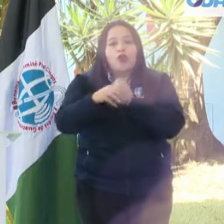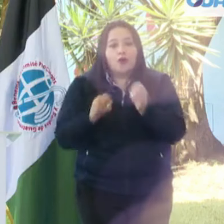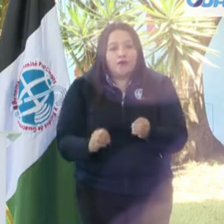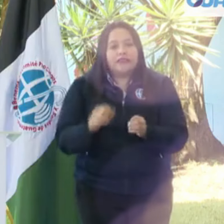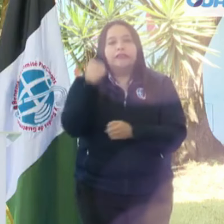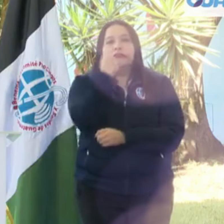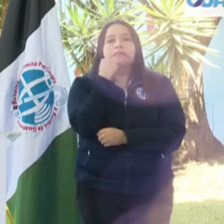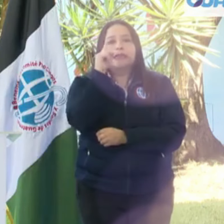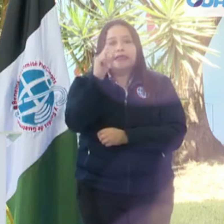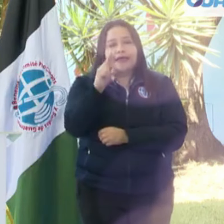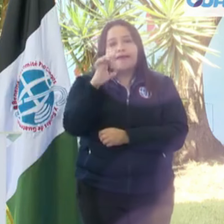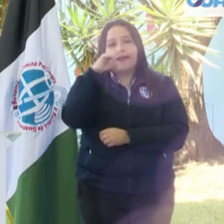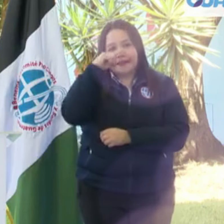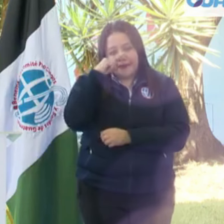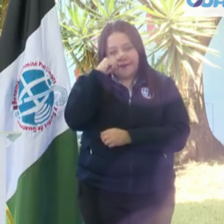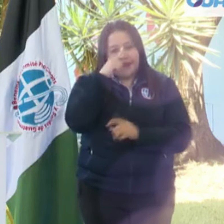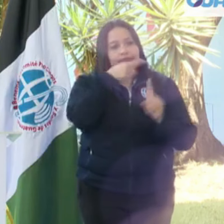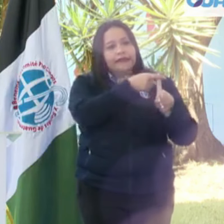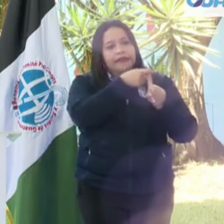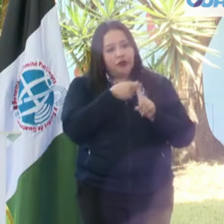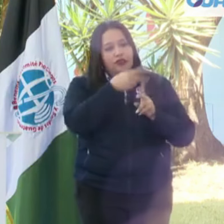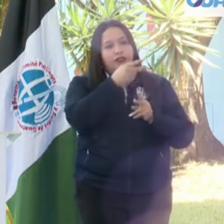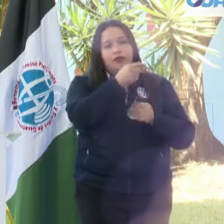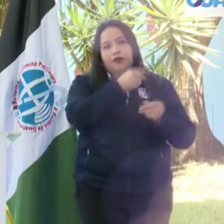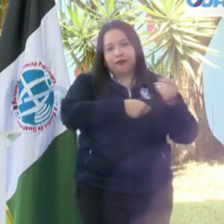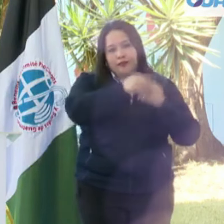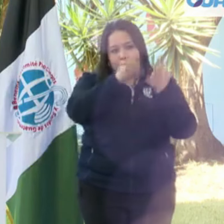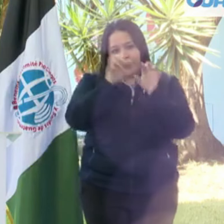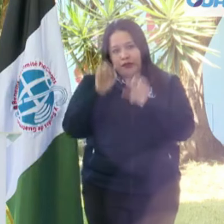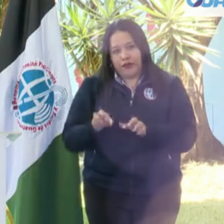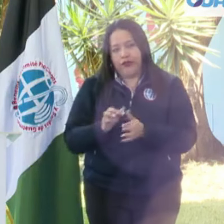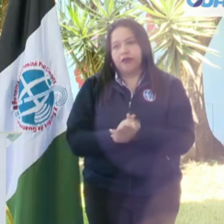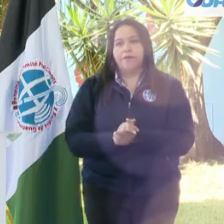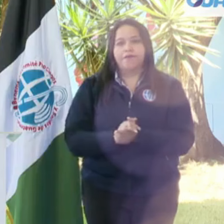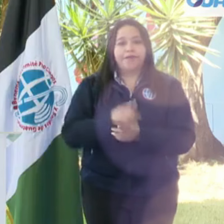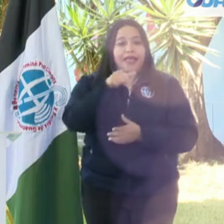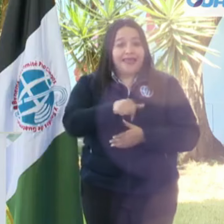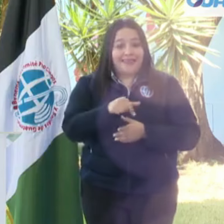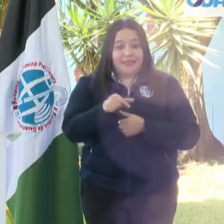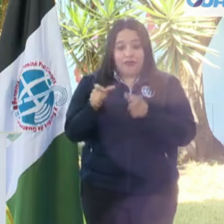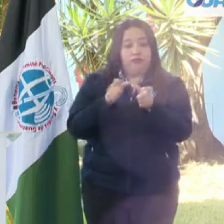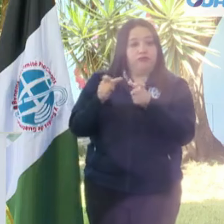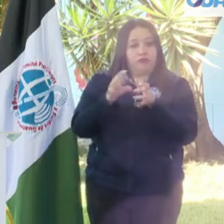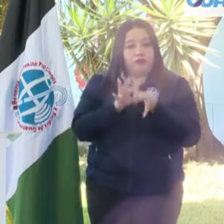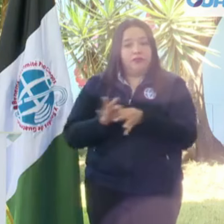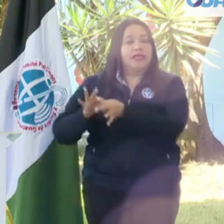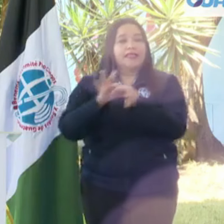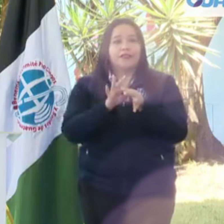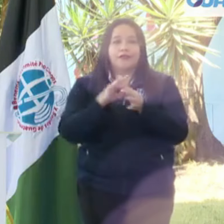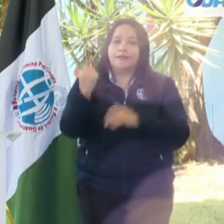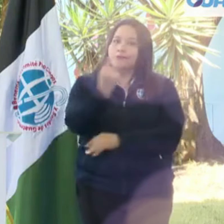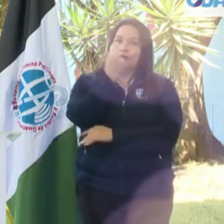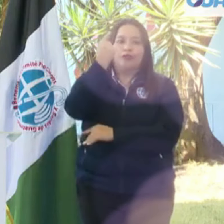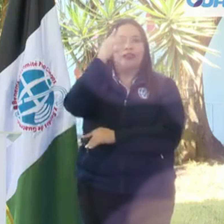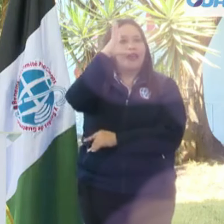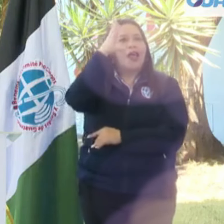Sexual, Explotación y Trata de Personas, SBET. Esta coordinación es valiosísima porque